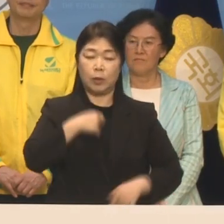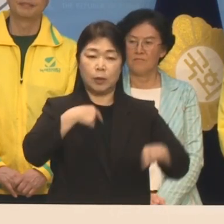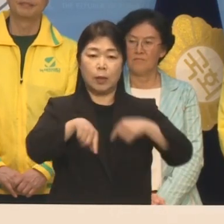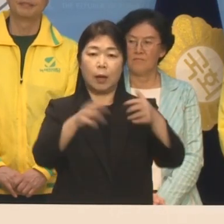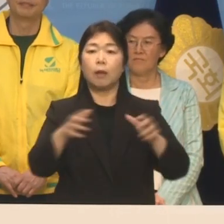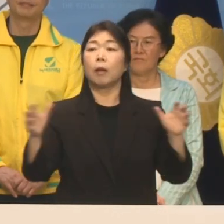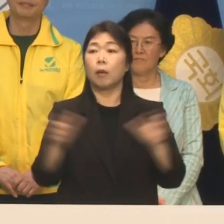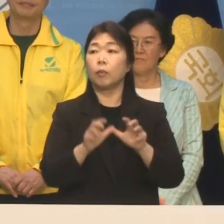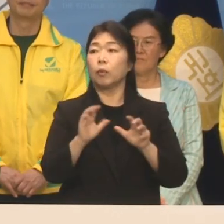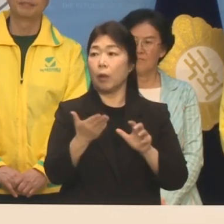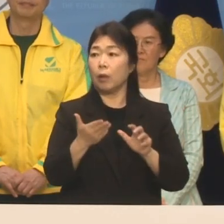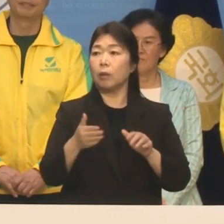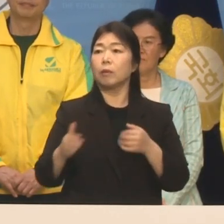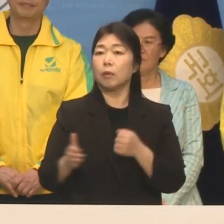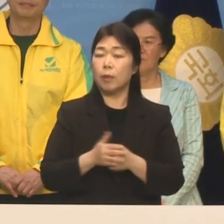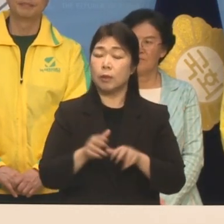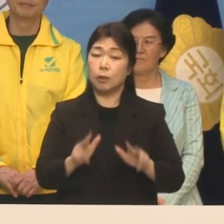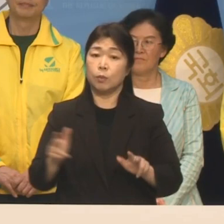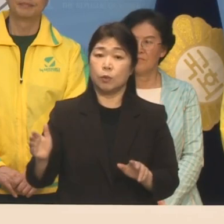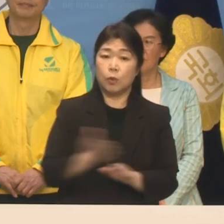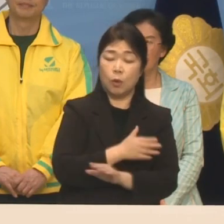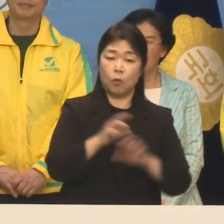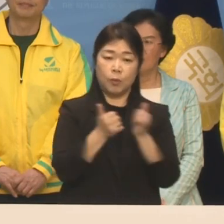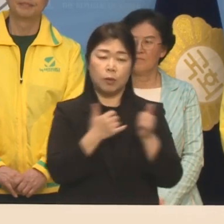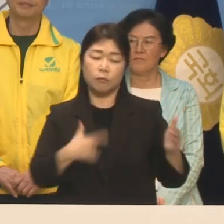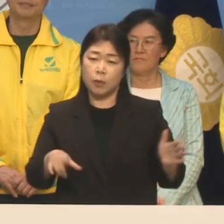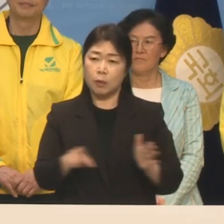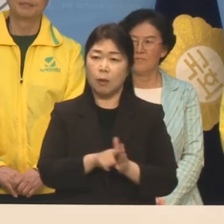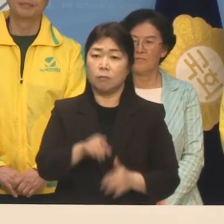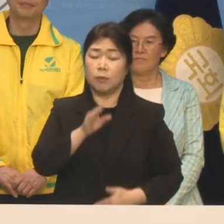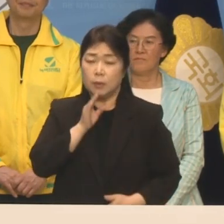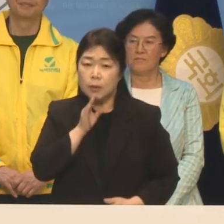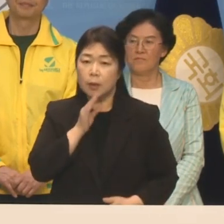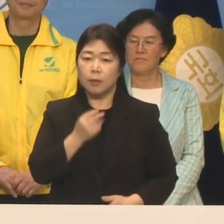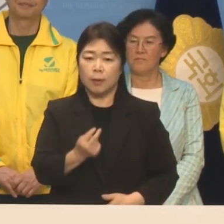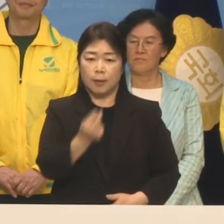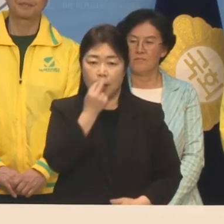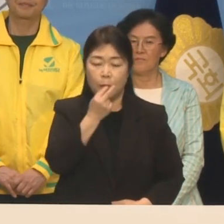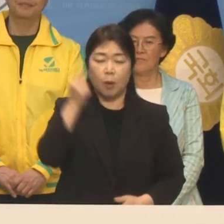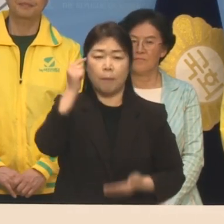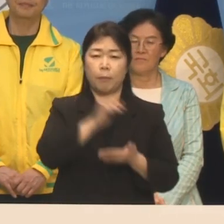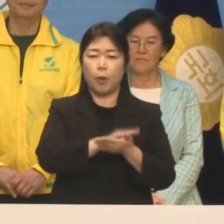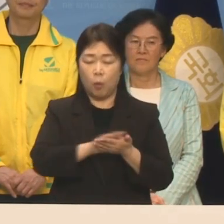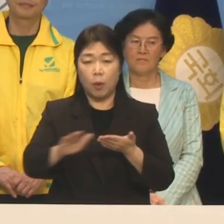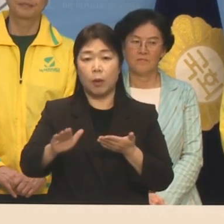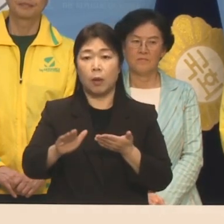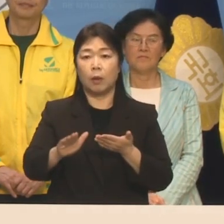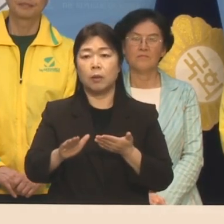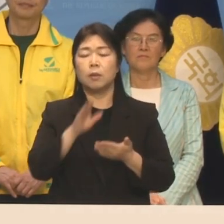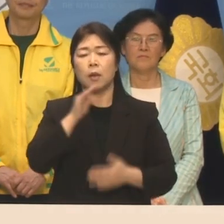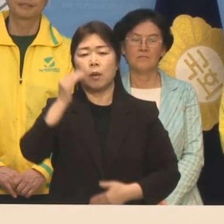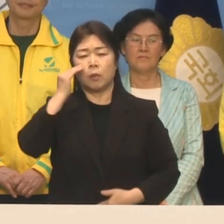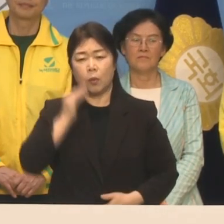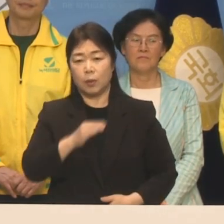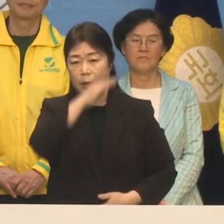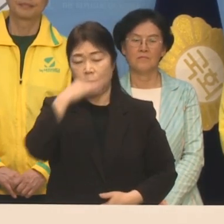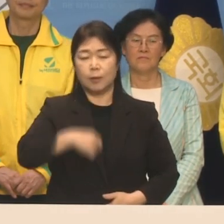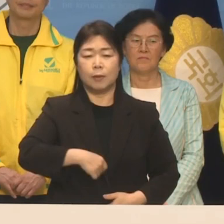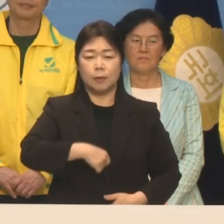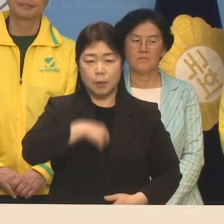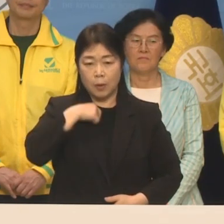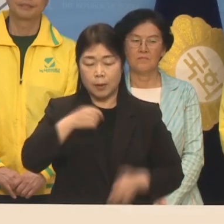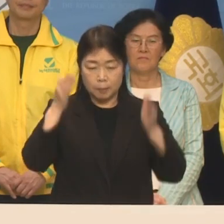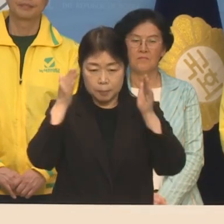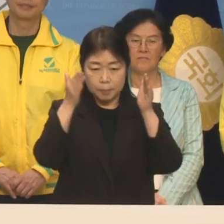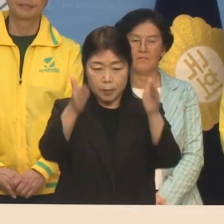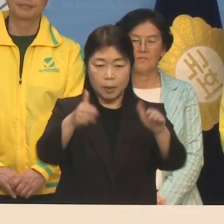함께 국민들을 위해서 정말로 생명과 평화의 길, 즉 녹색 정의의 길을